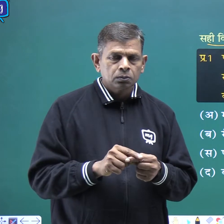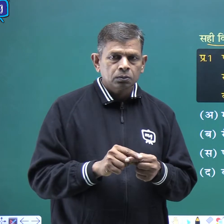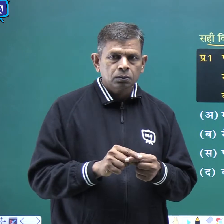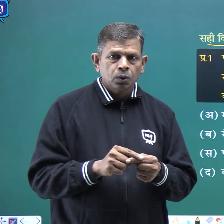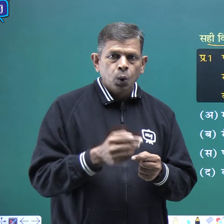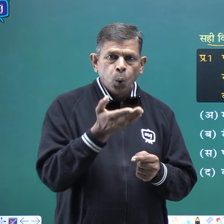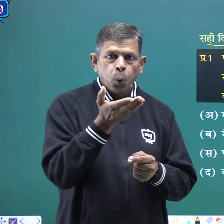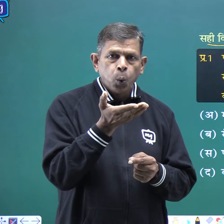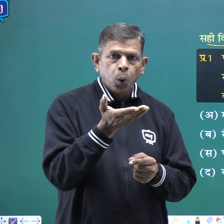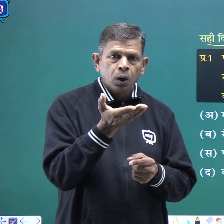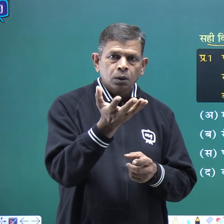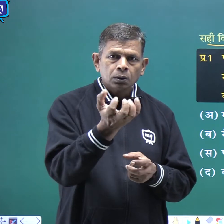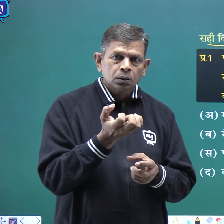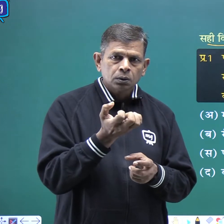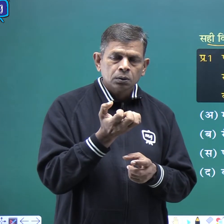वायु से